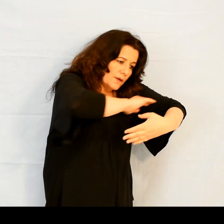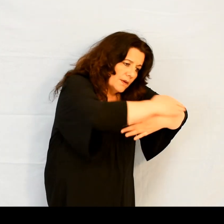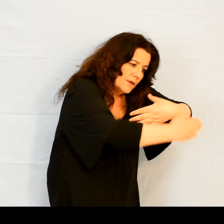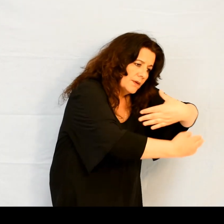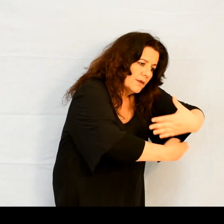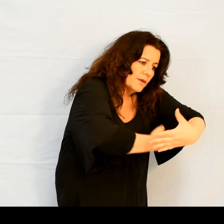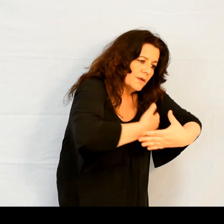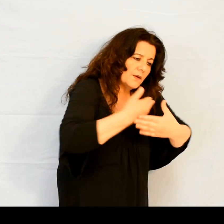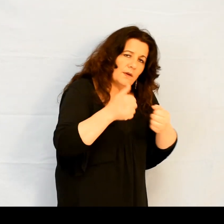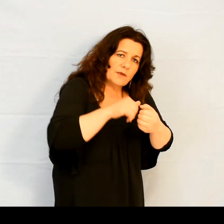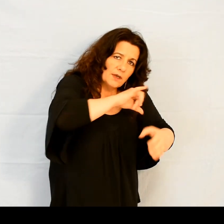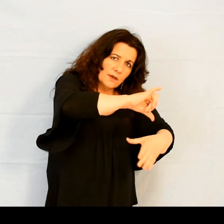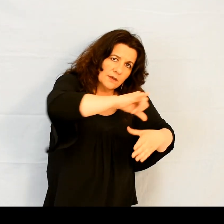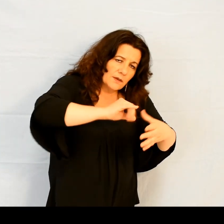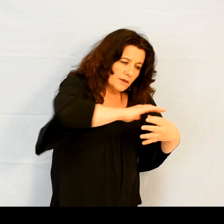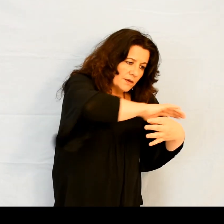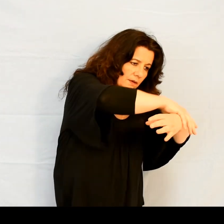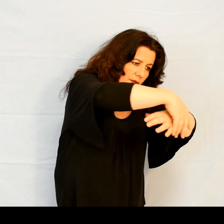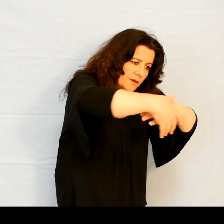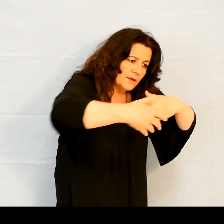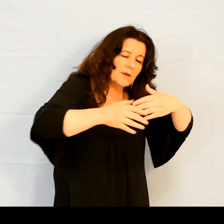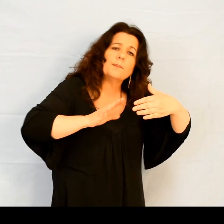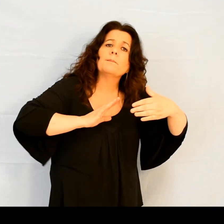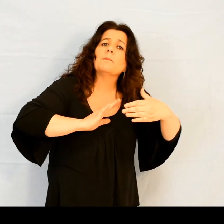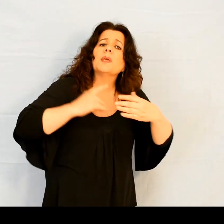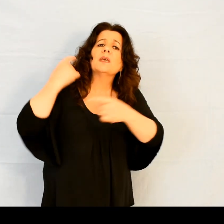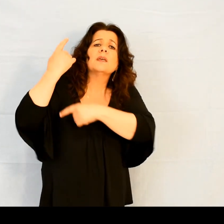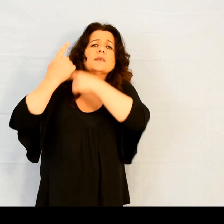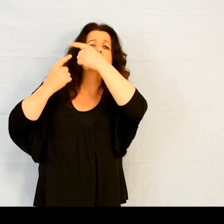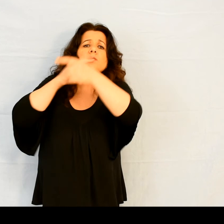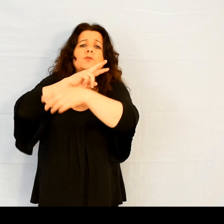aromates selon la coutume juive d'ensevelir les morts.